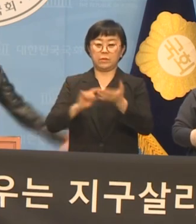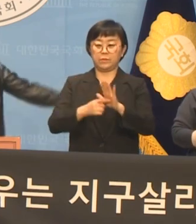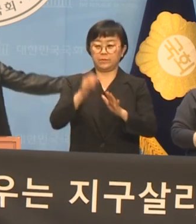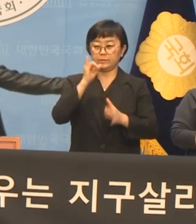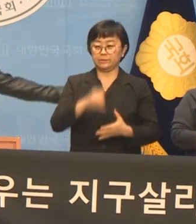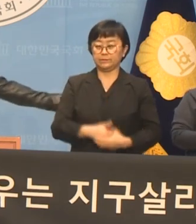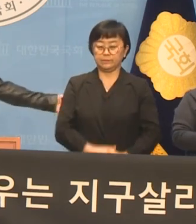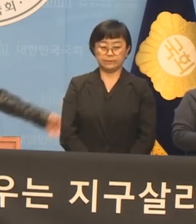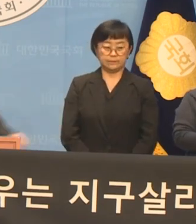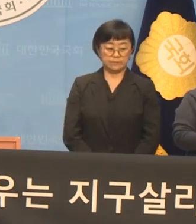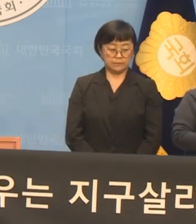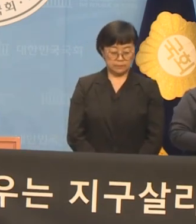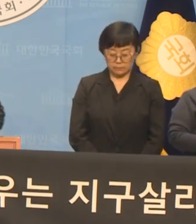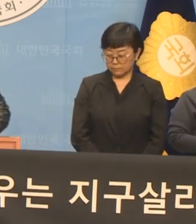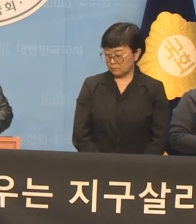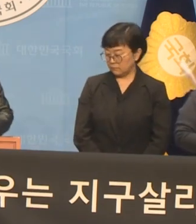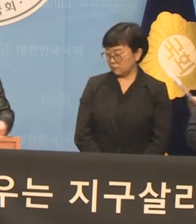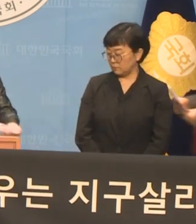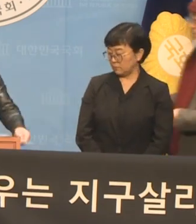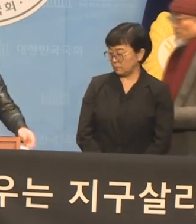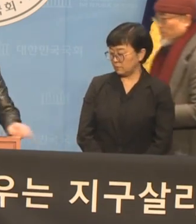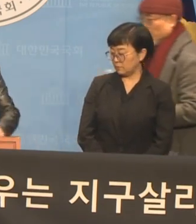발표하겠습니다.